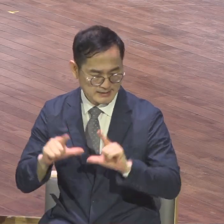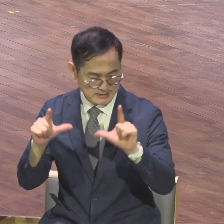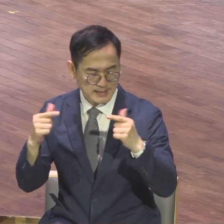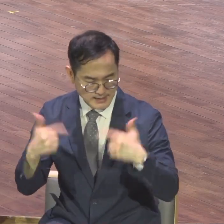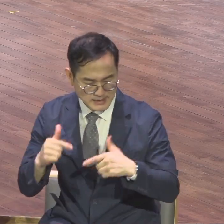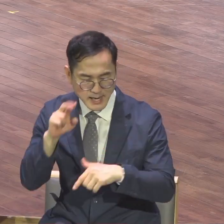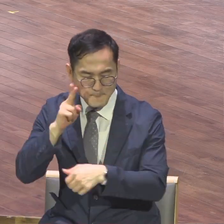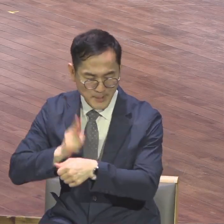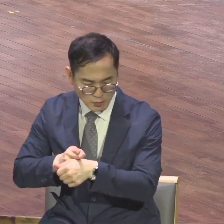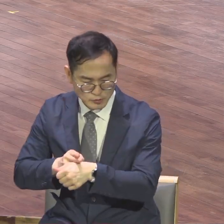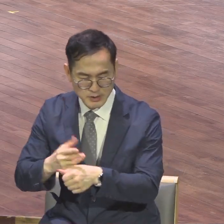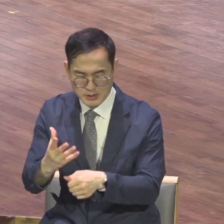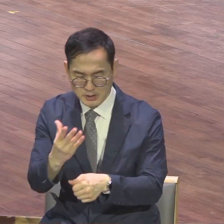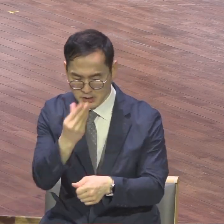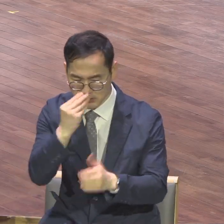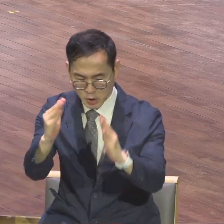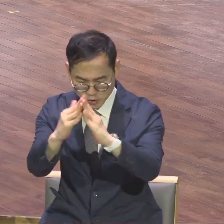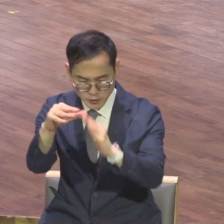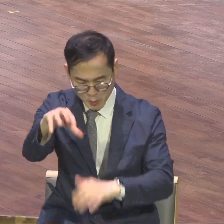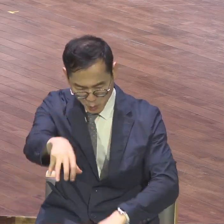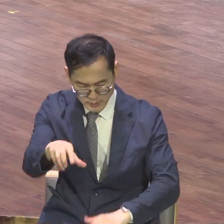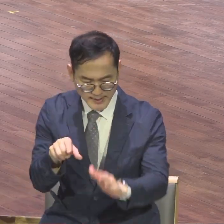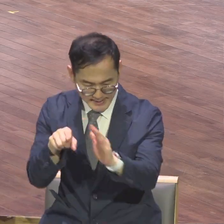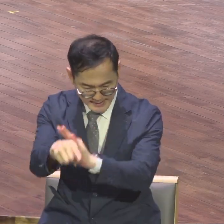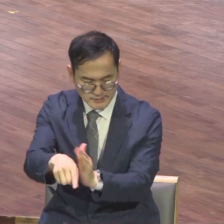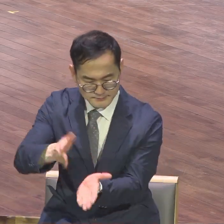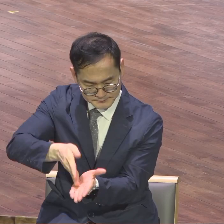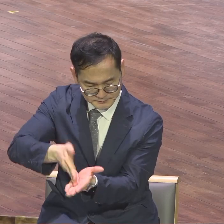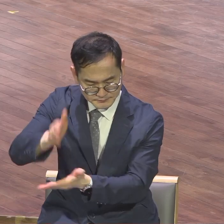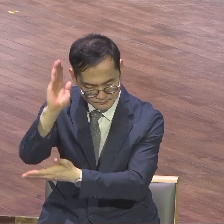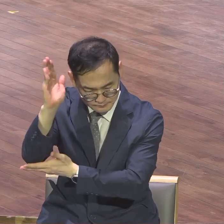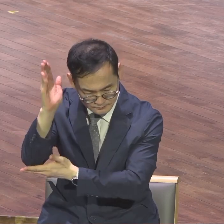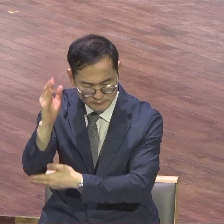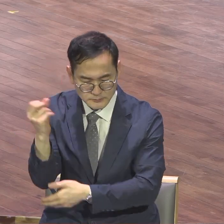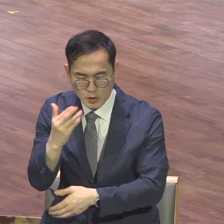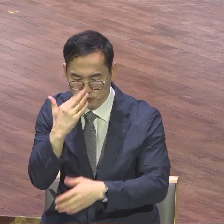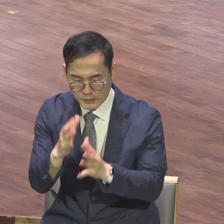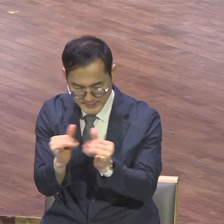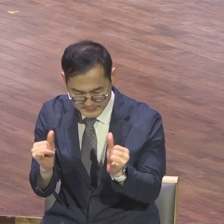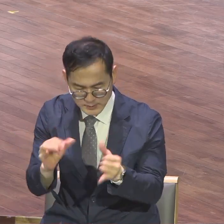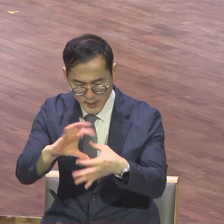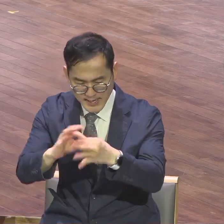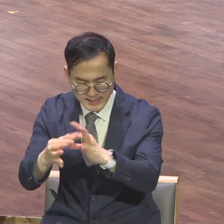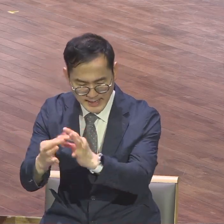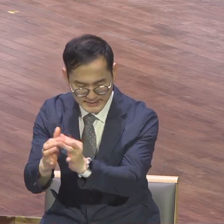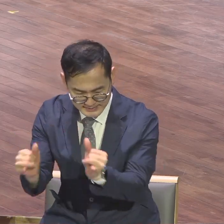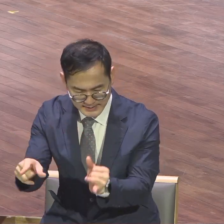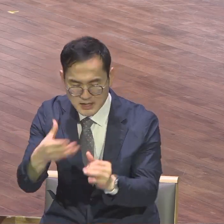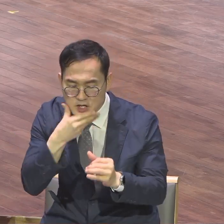안식일마다 바울이 회당에서 강론하고 유대인과 헬라인을 권면하니라.